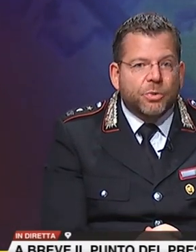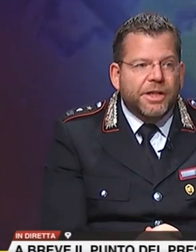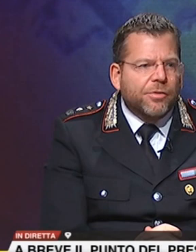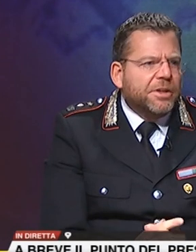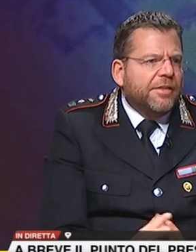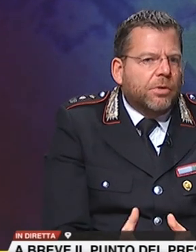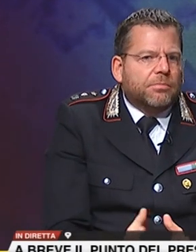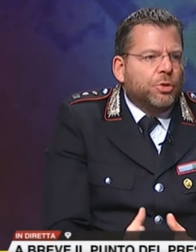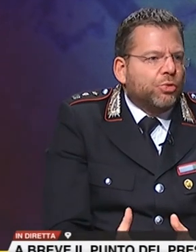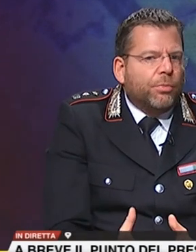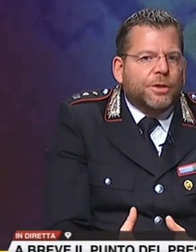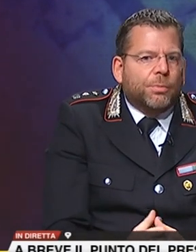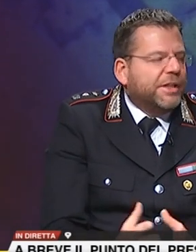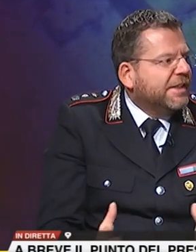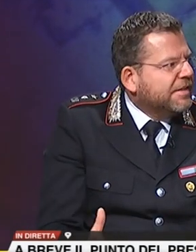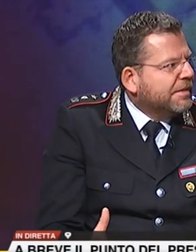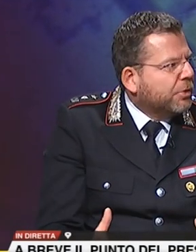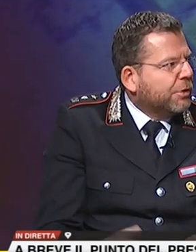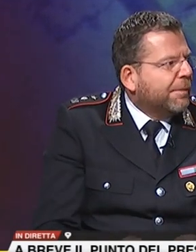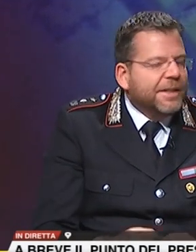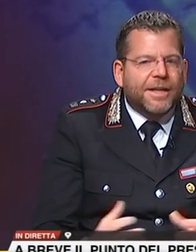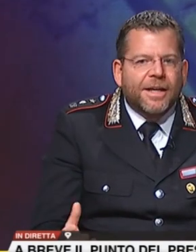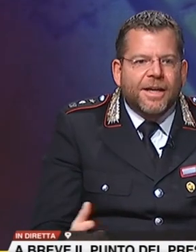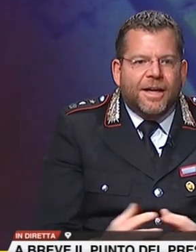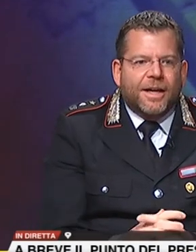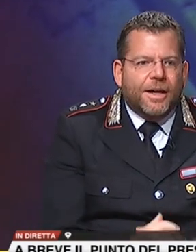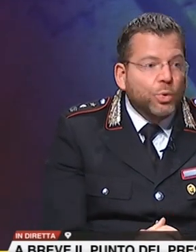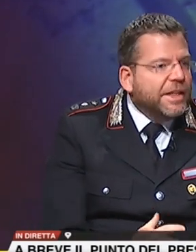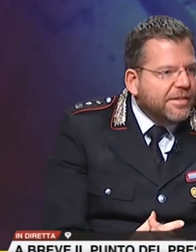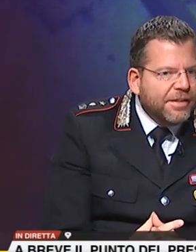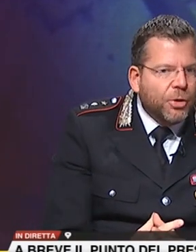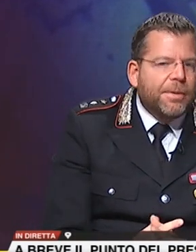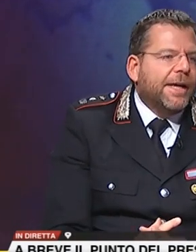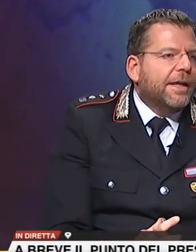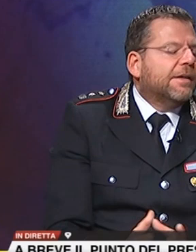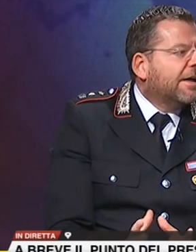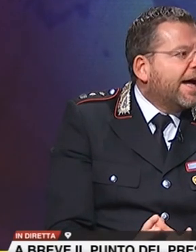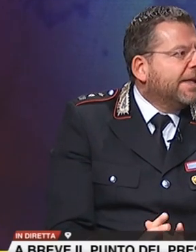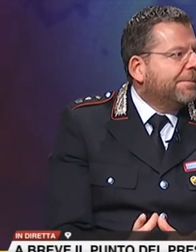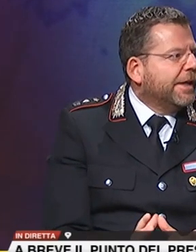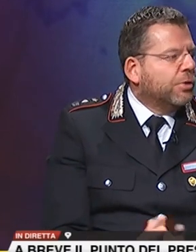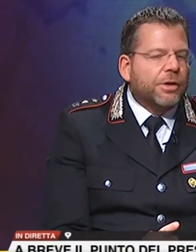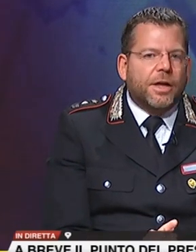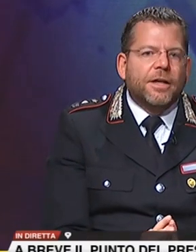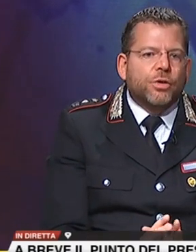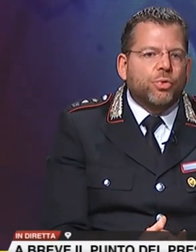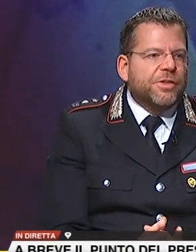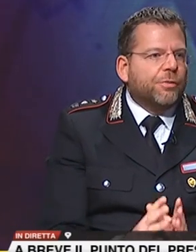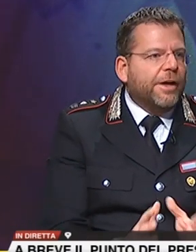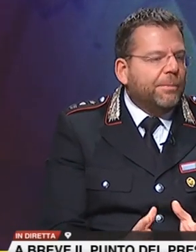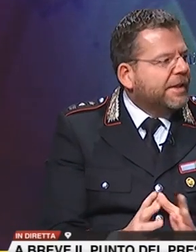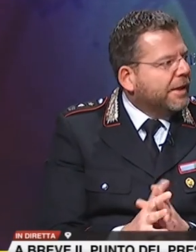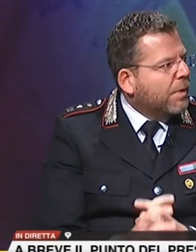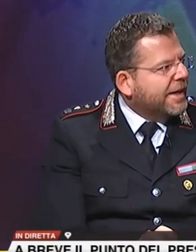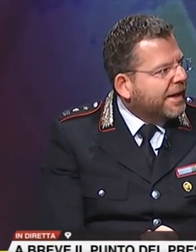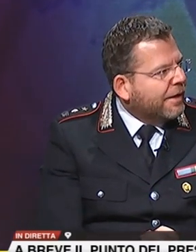legati a un utilizzo di uno strumento potentissimo, che ovviamente è utilissimo, ma che ha dei pericoli. Allora su questo